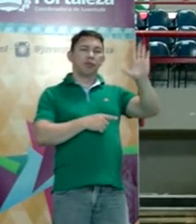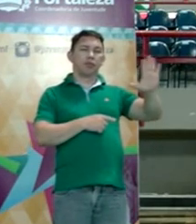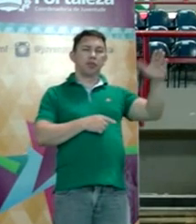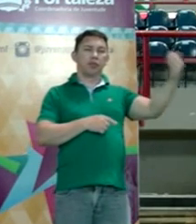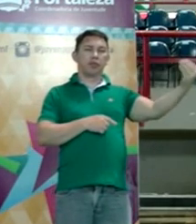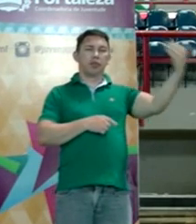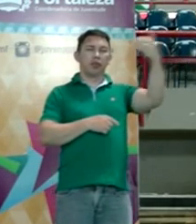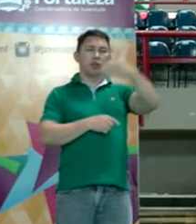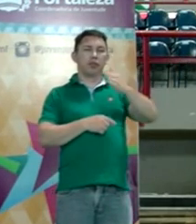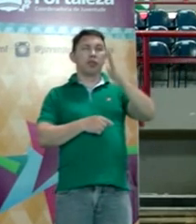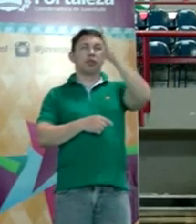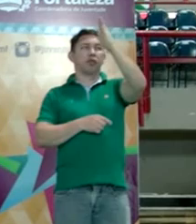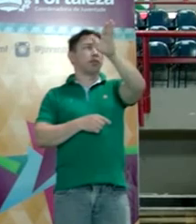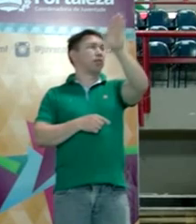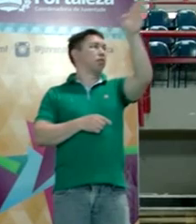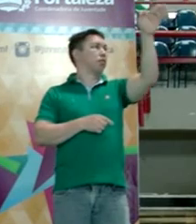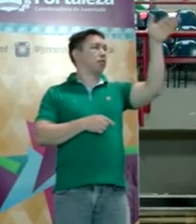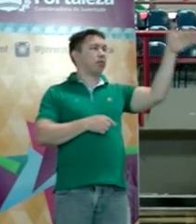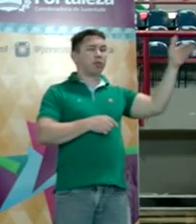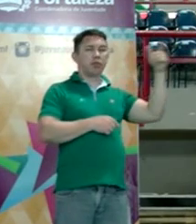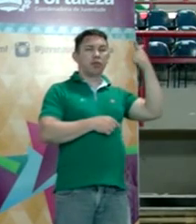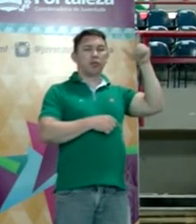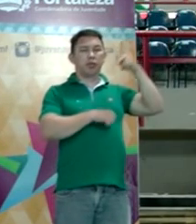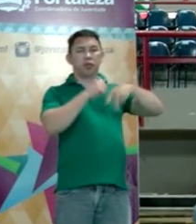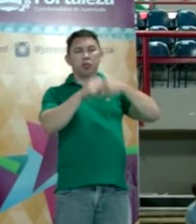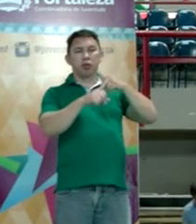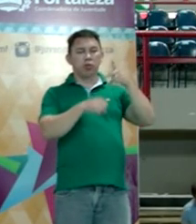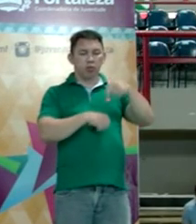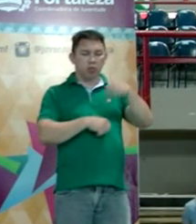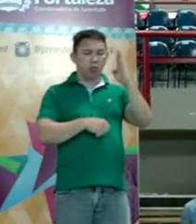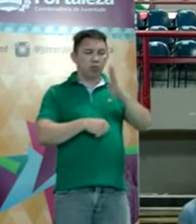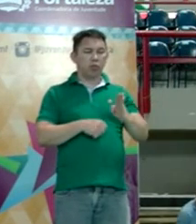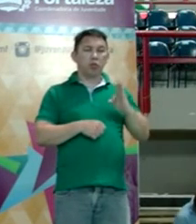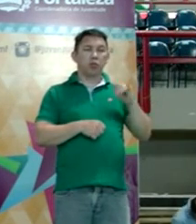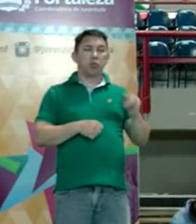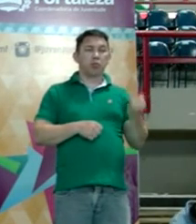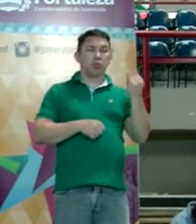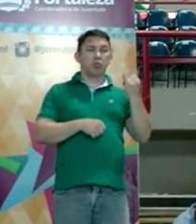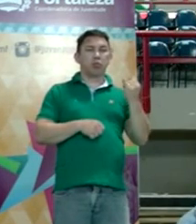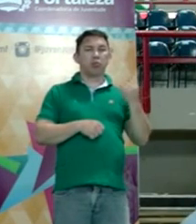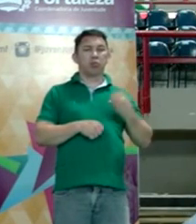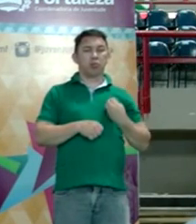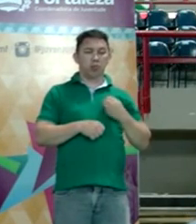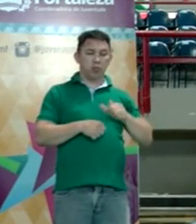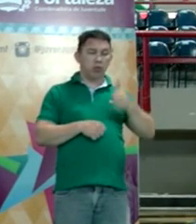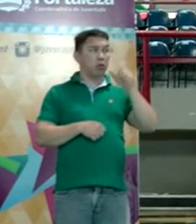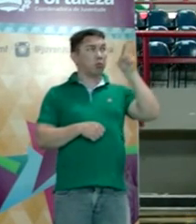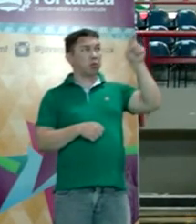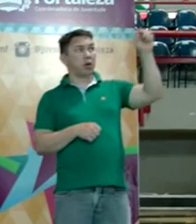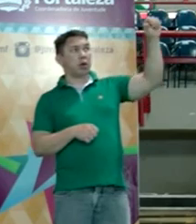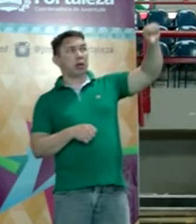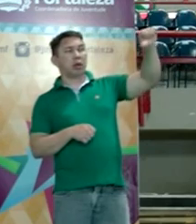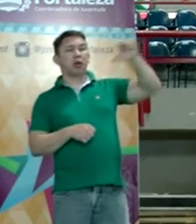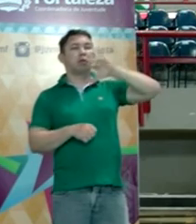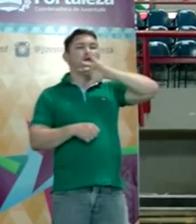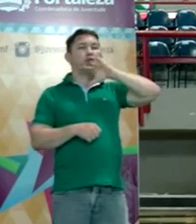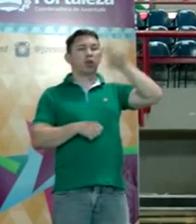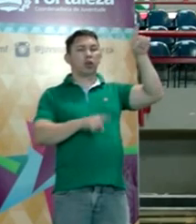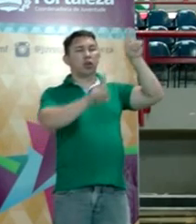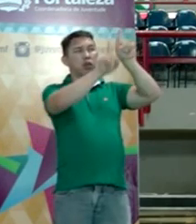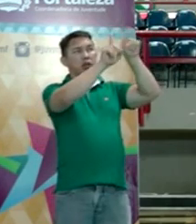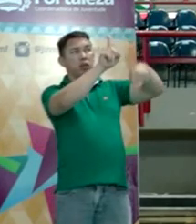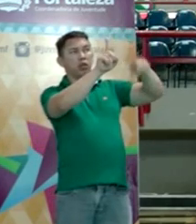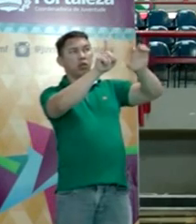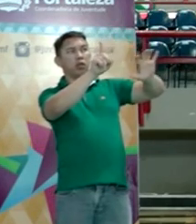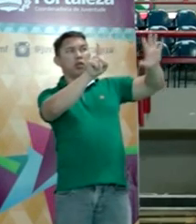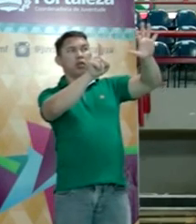está migrando para países como o Brasil, porque a oportunidade de emprego lá estava ruim. Na realidade, a crise